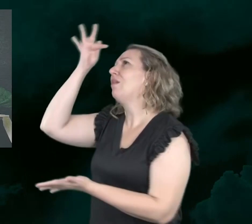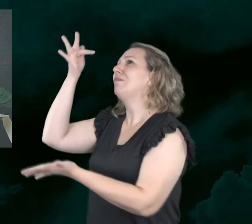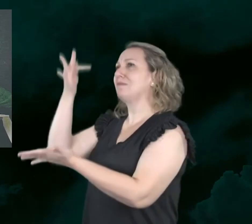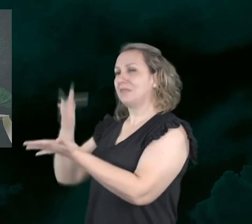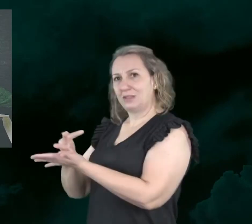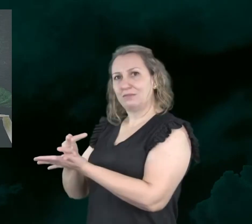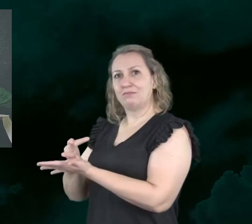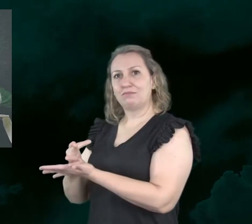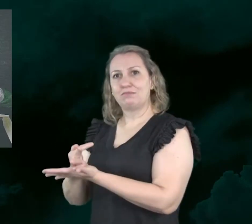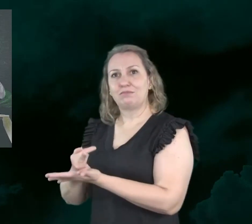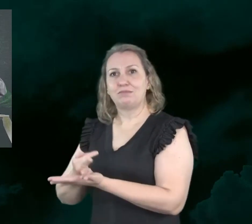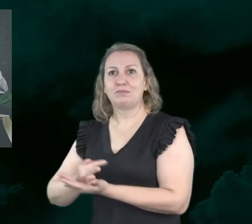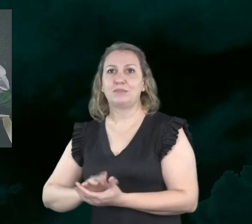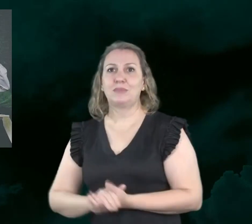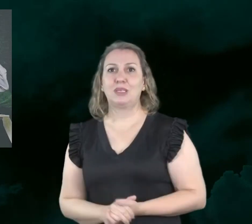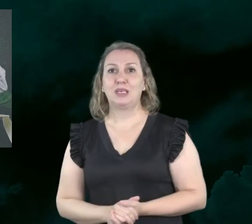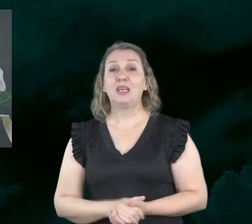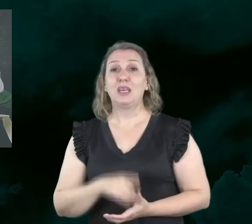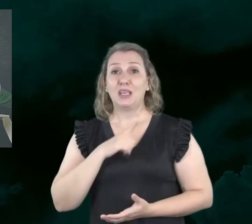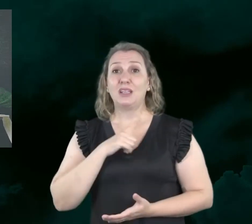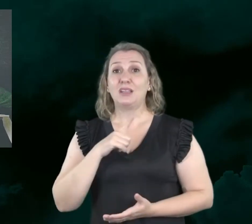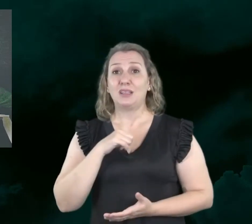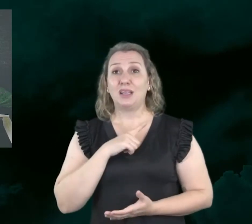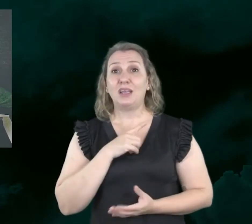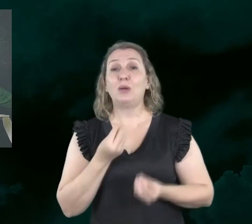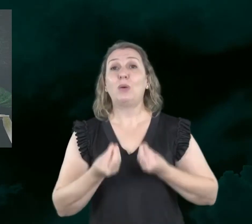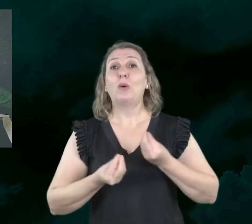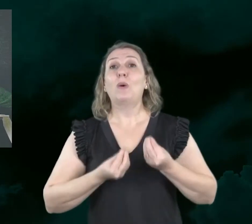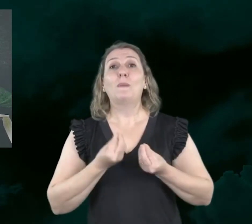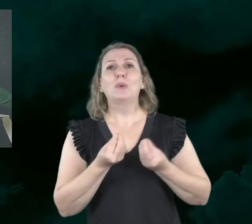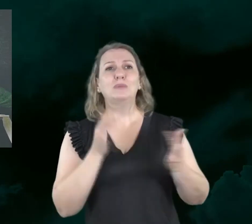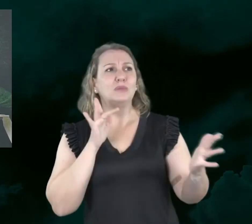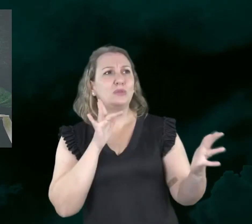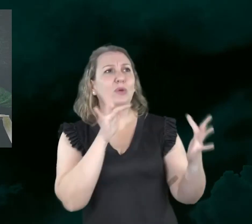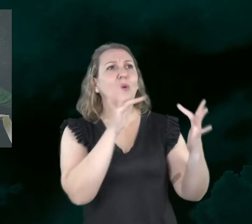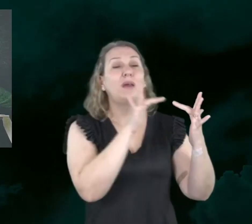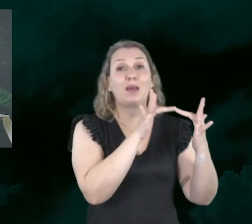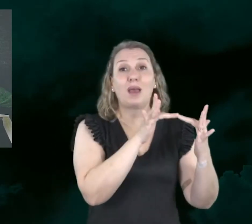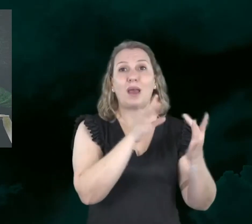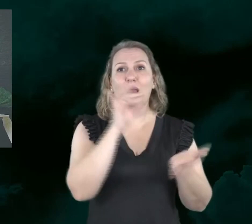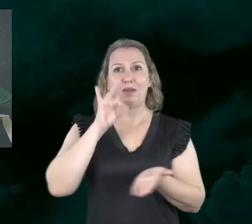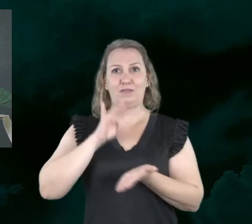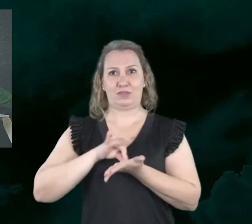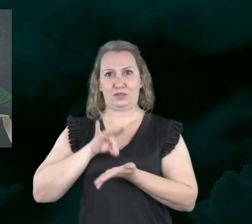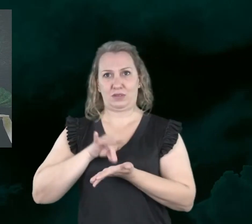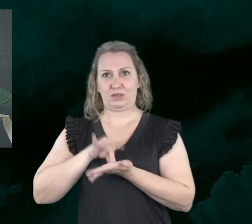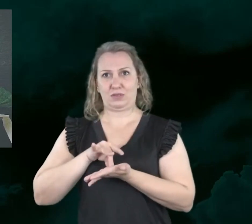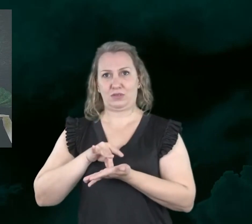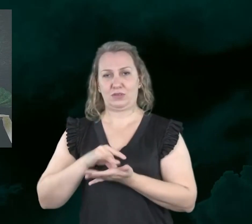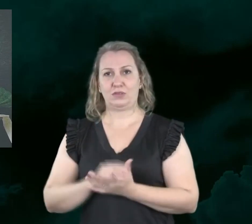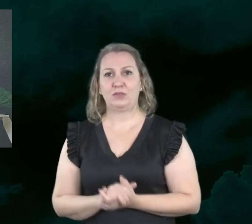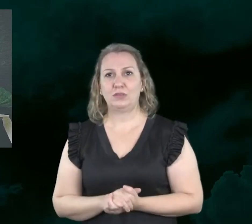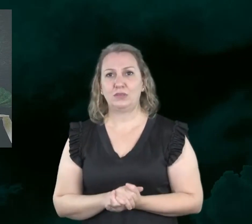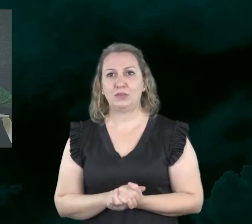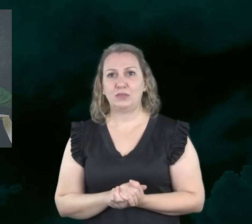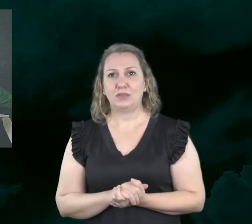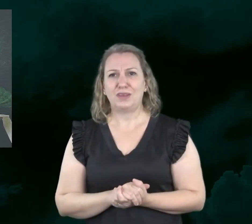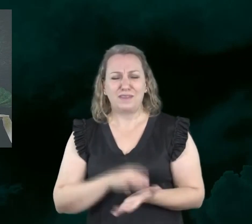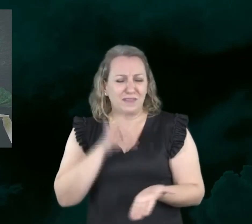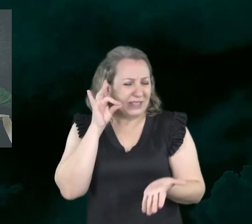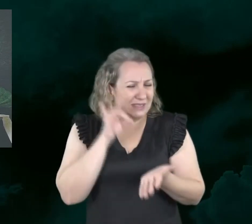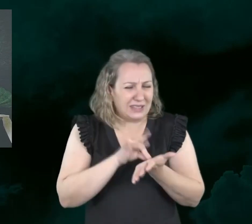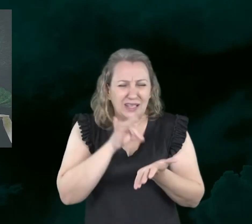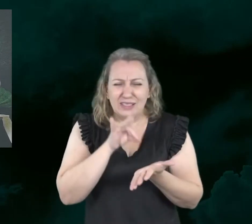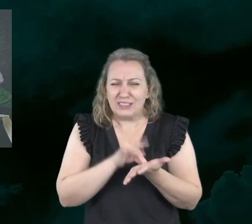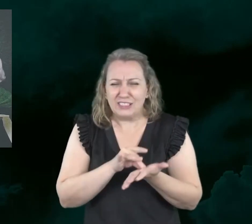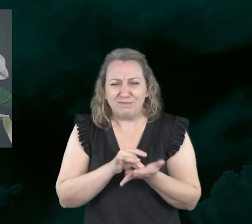hipóstase, nós temos acesso à única realidade permanente, concreta e